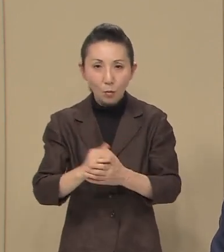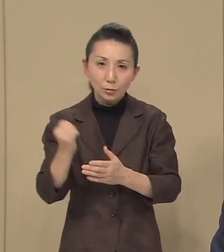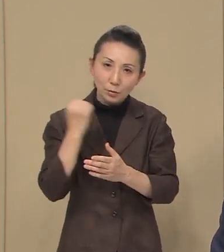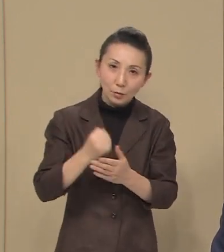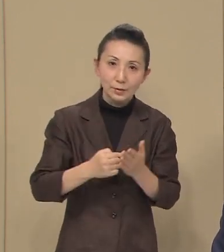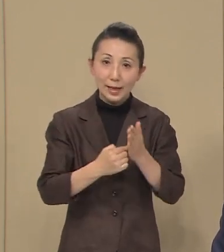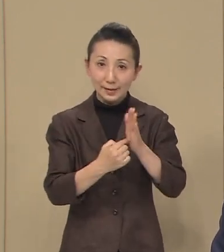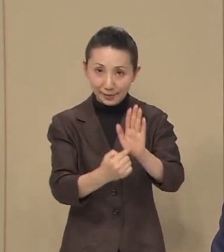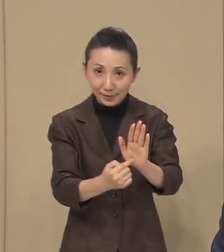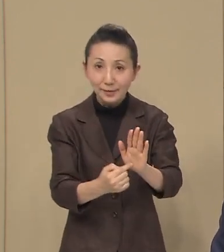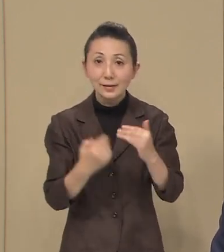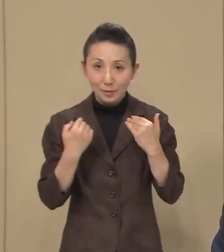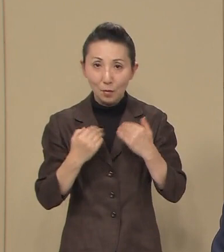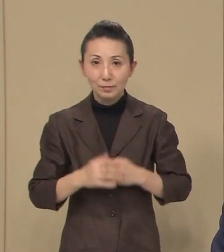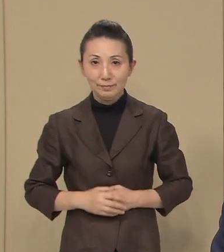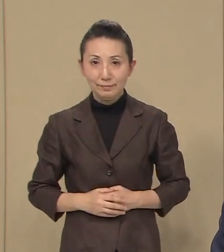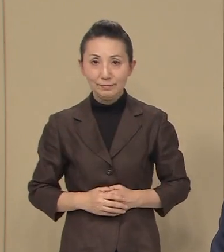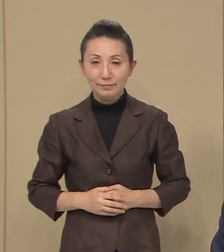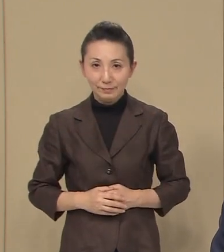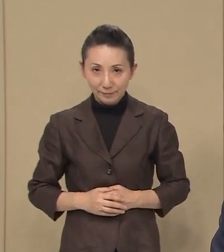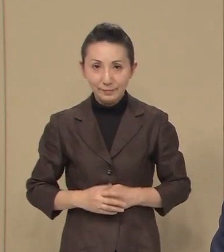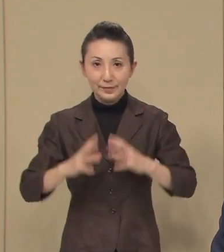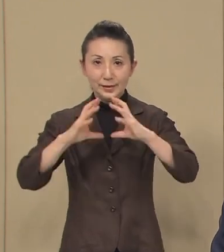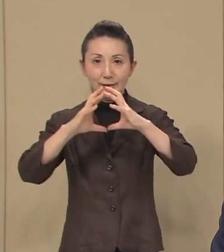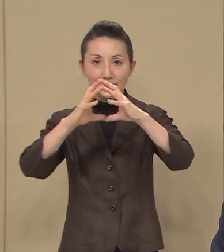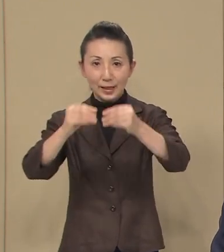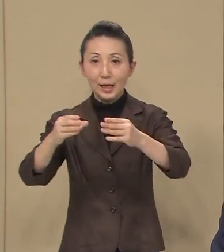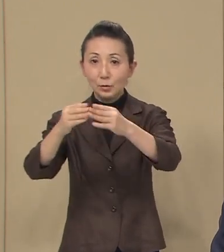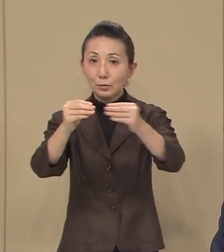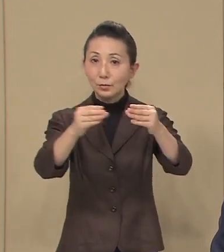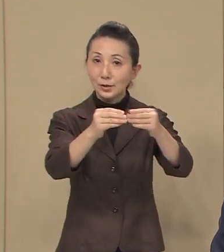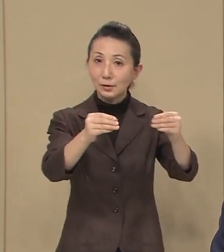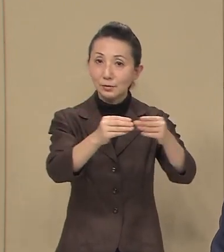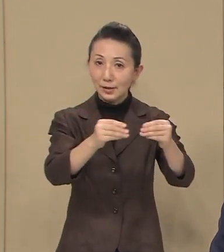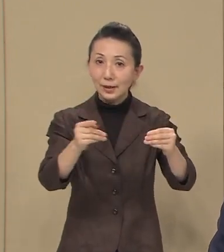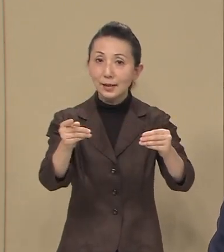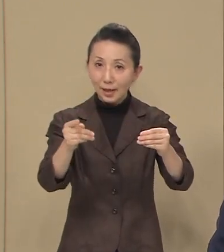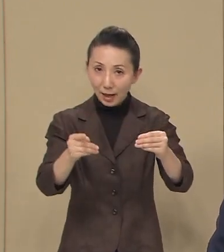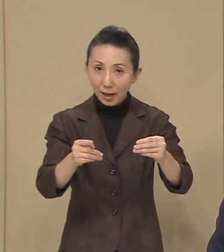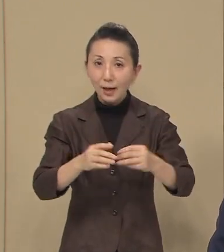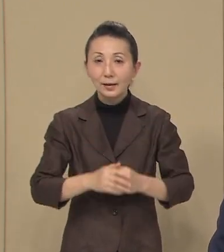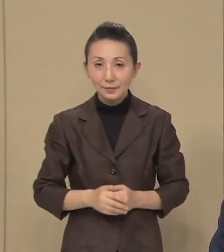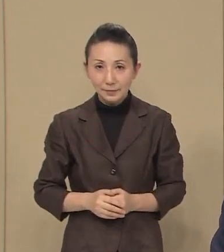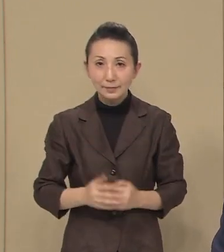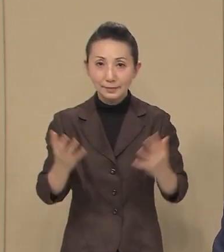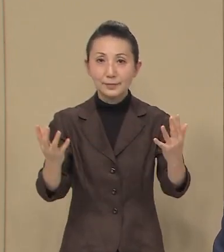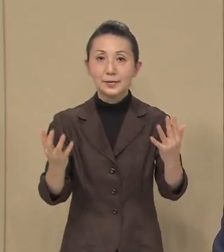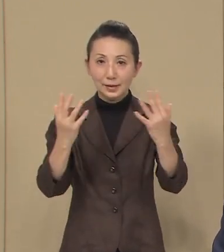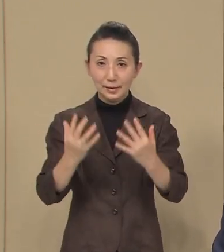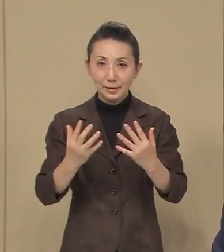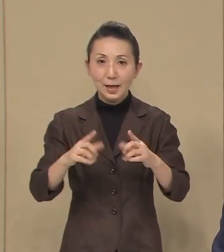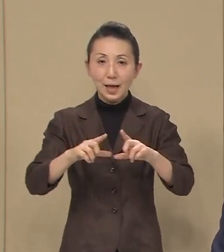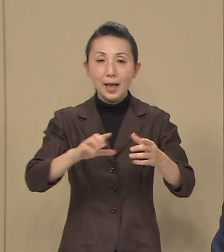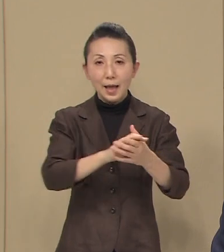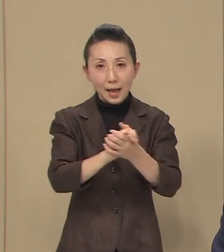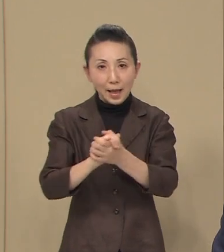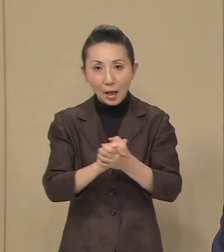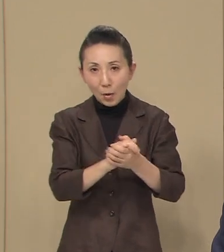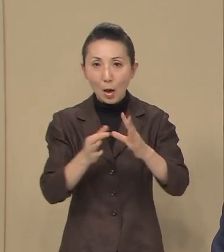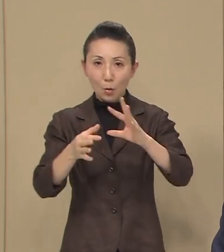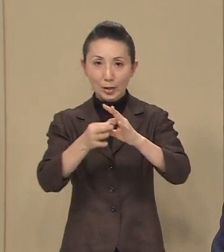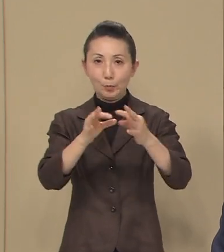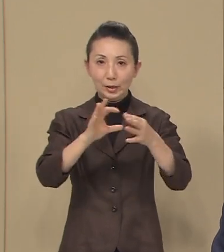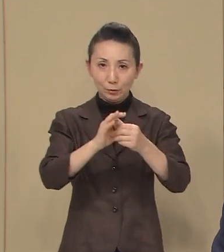私は世界中からいろんなテーマで文化と心でつぐ平和オリンピックを東京中心に